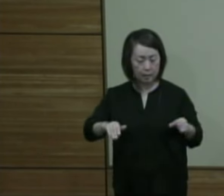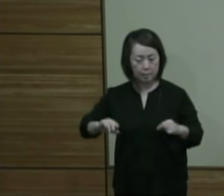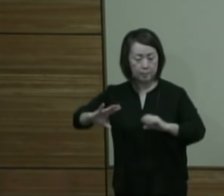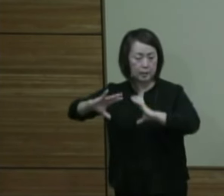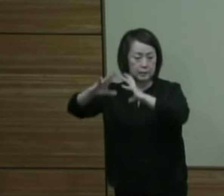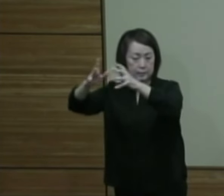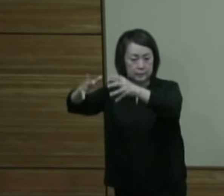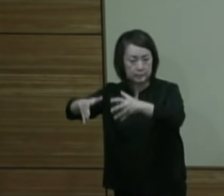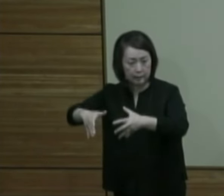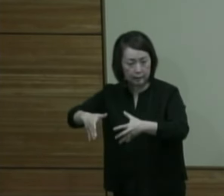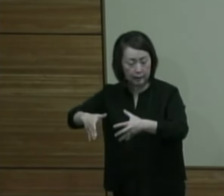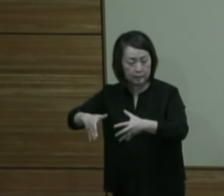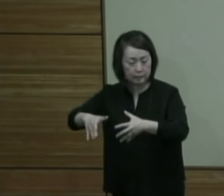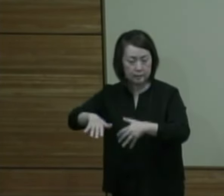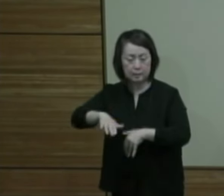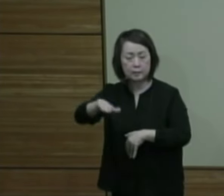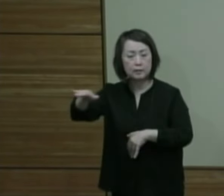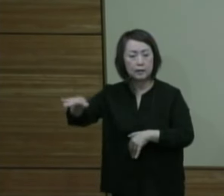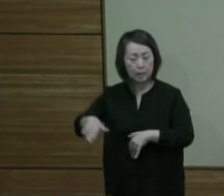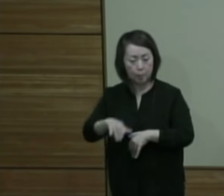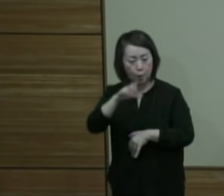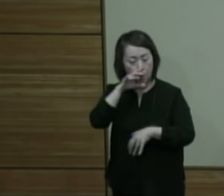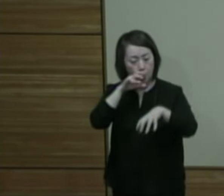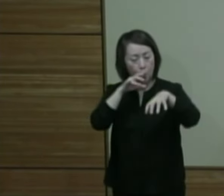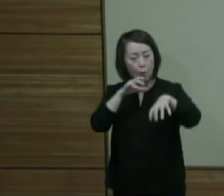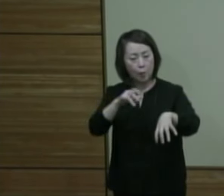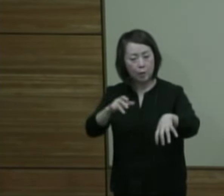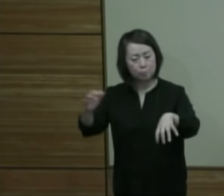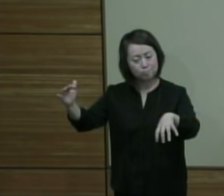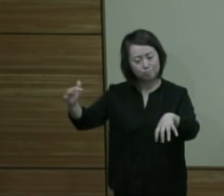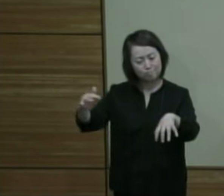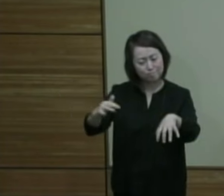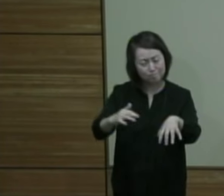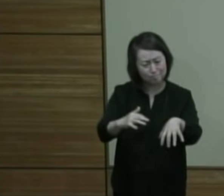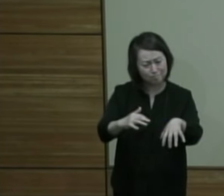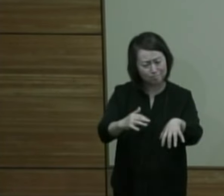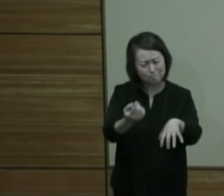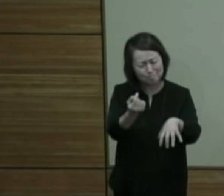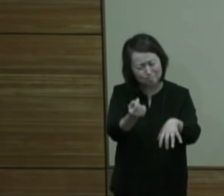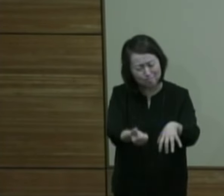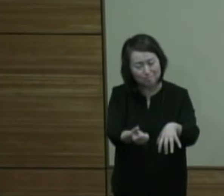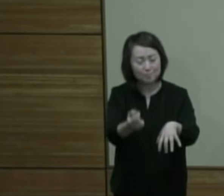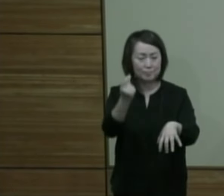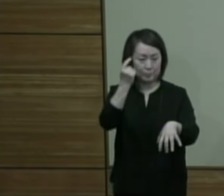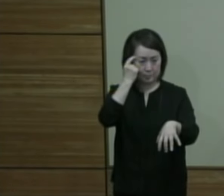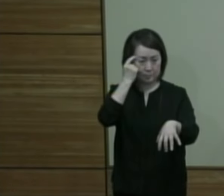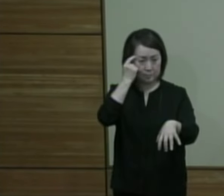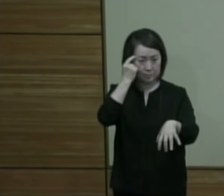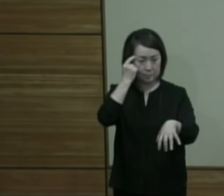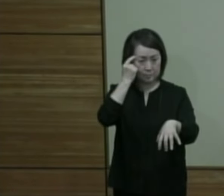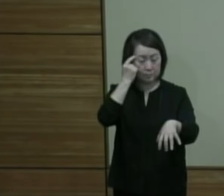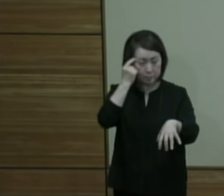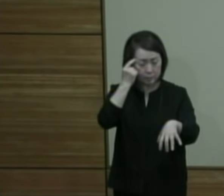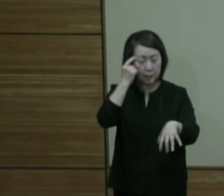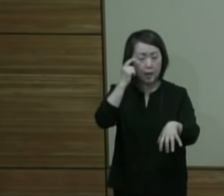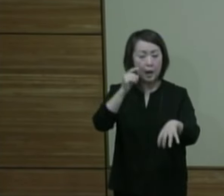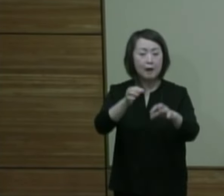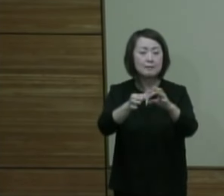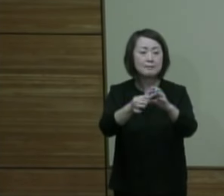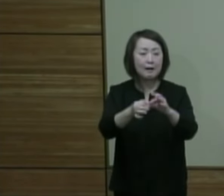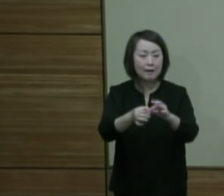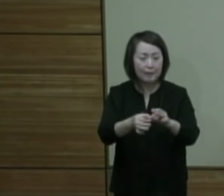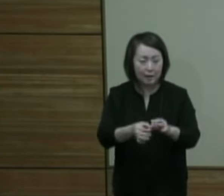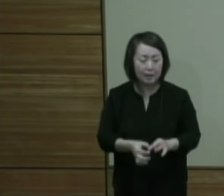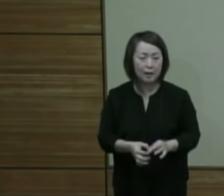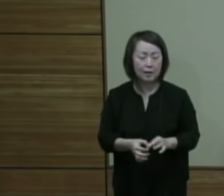にも和歌山ゾーンに対する期待値はめちゃんこ低いんだろうと思うんですね。 だけどだからこそだからこそです